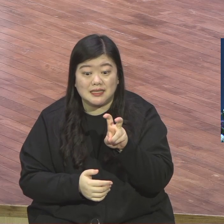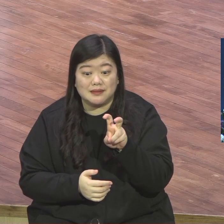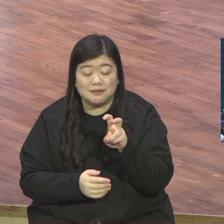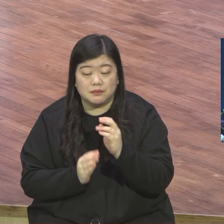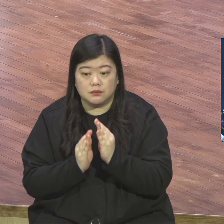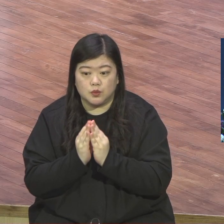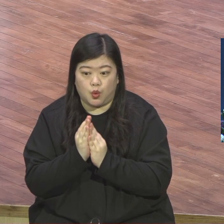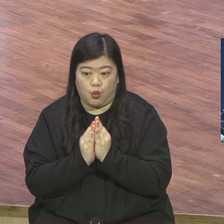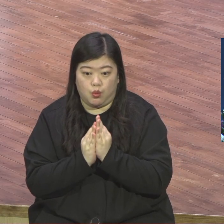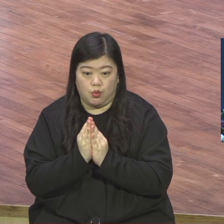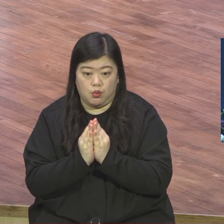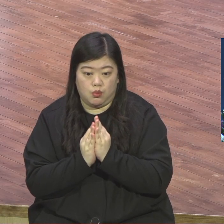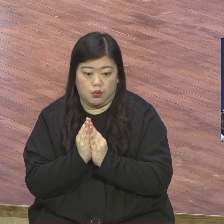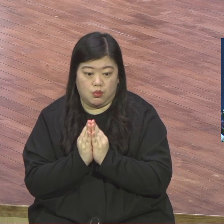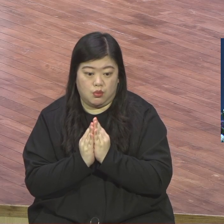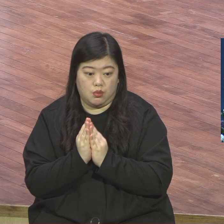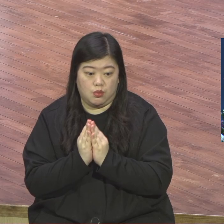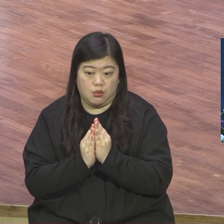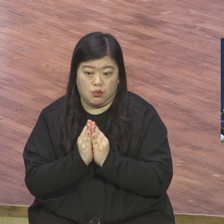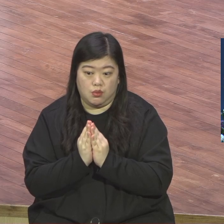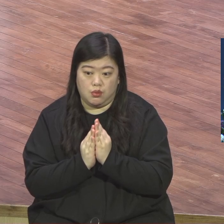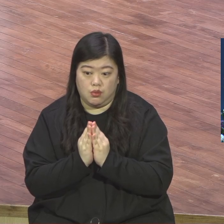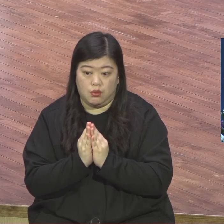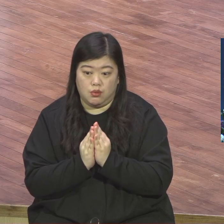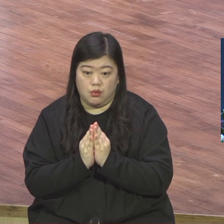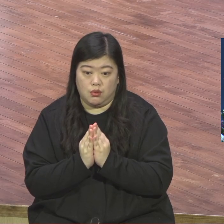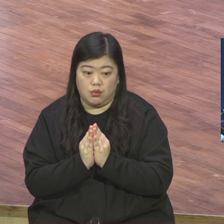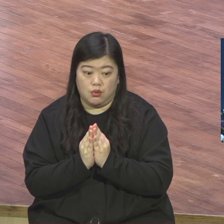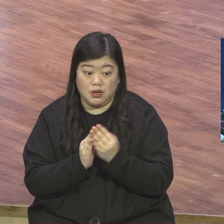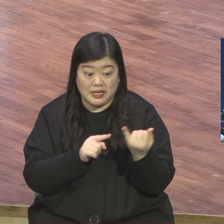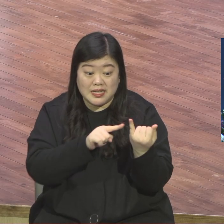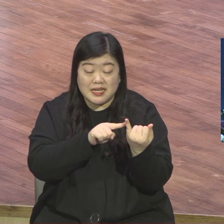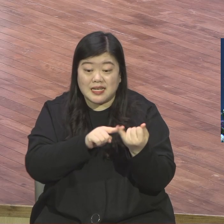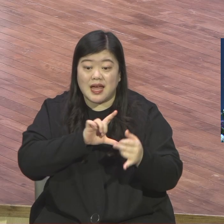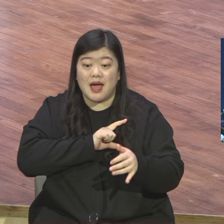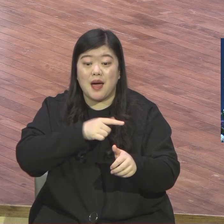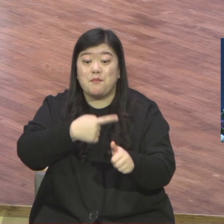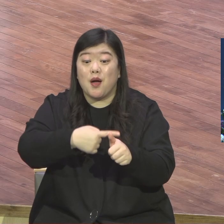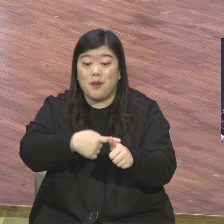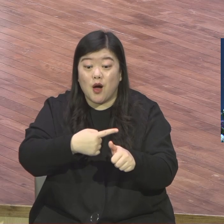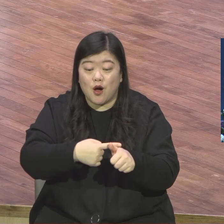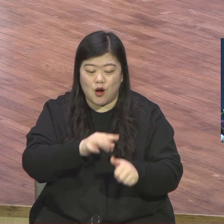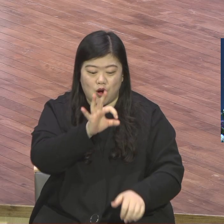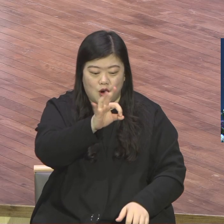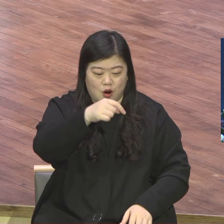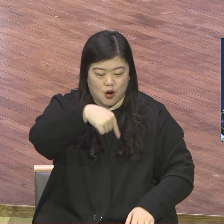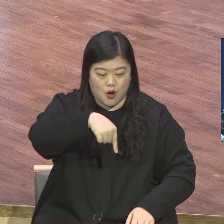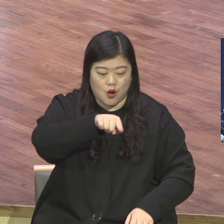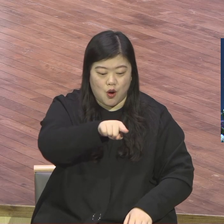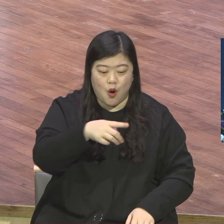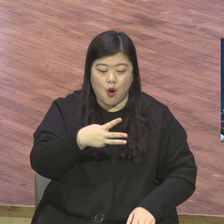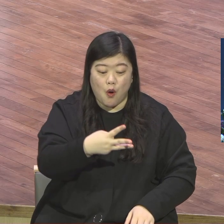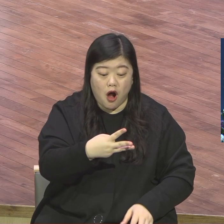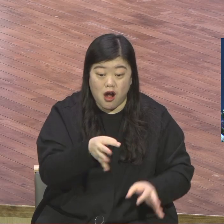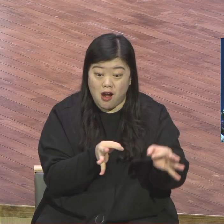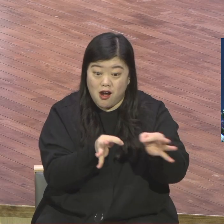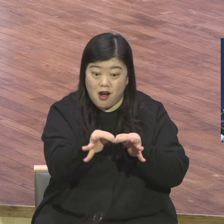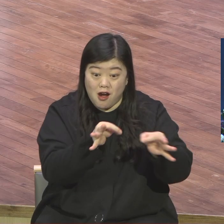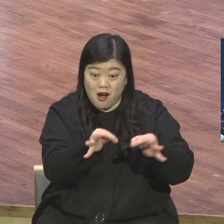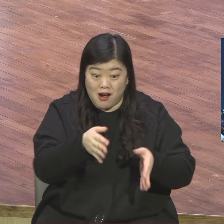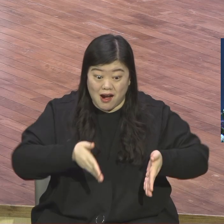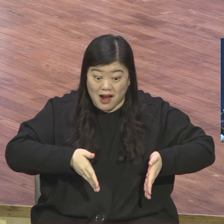악착같이 돈을 모았어. 월가의 마녀라라고 그렇게 부를 정도로 어마어마한 돈을 가진 여자인데